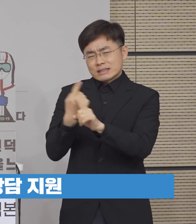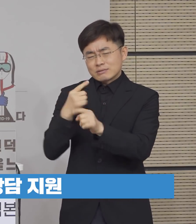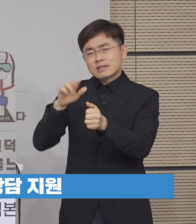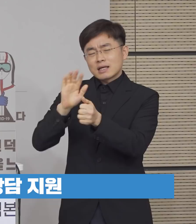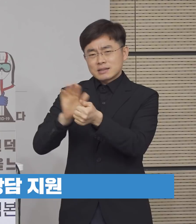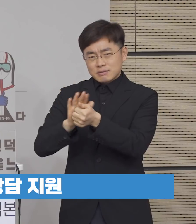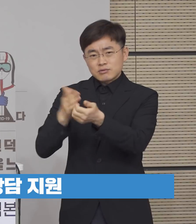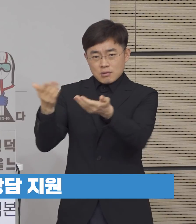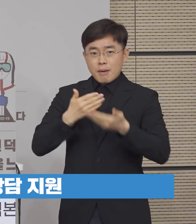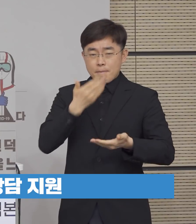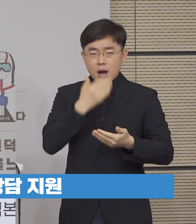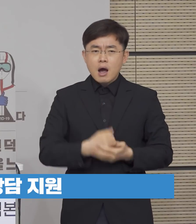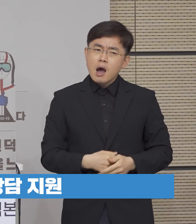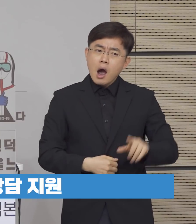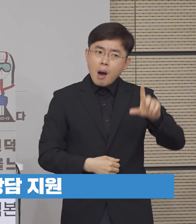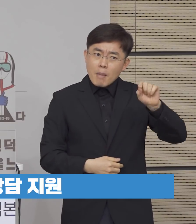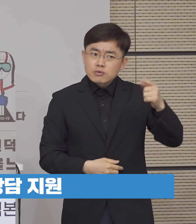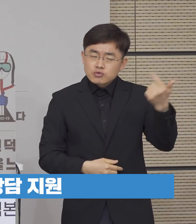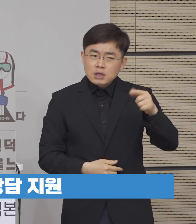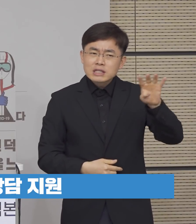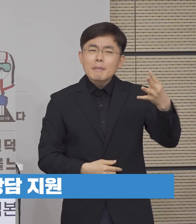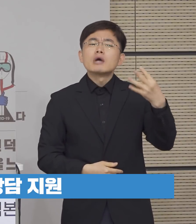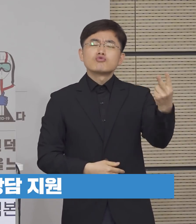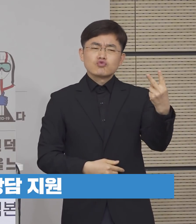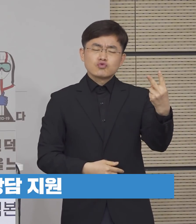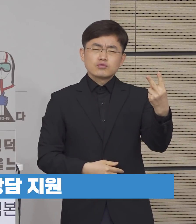있습니다. 현재 누적해서 한